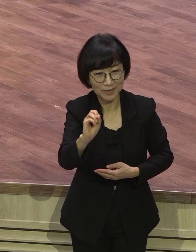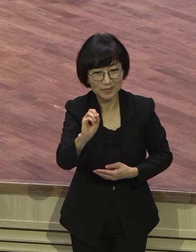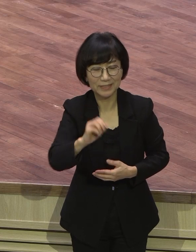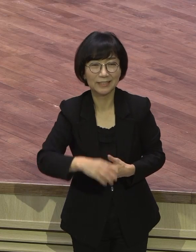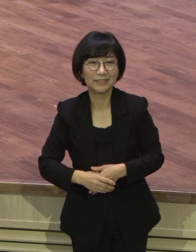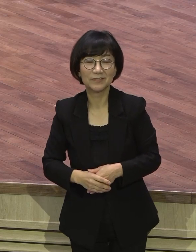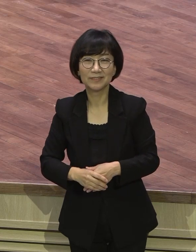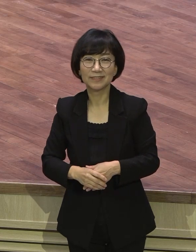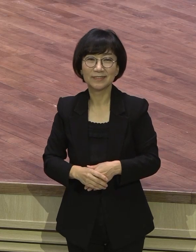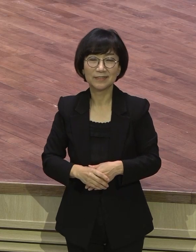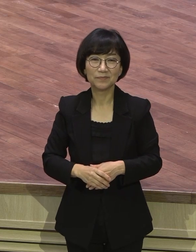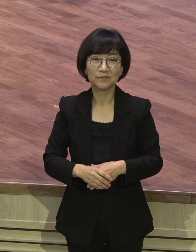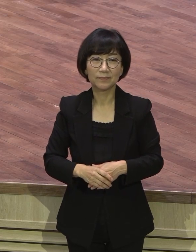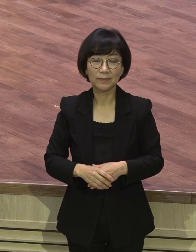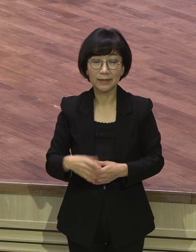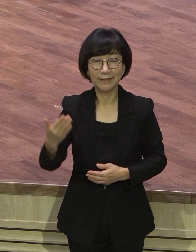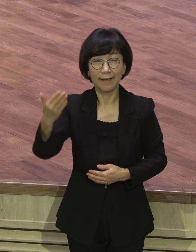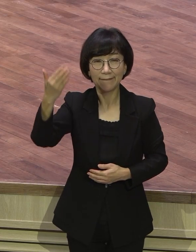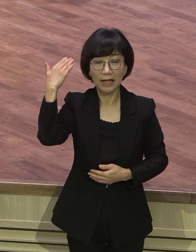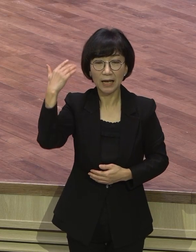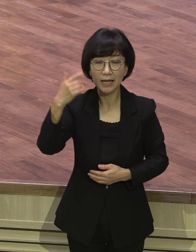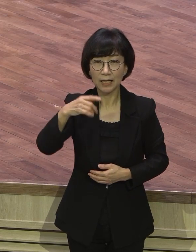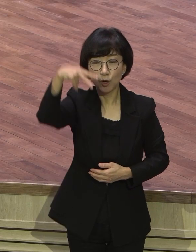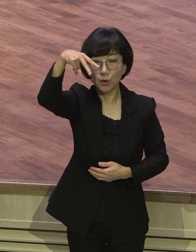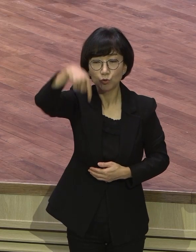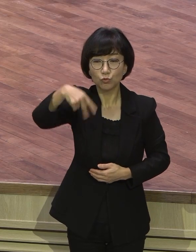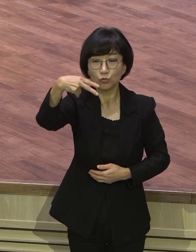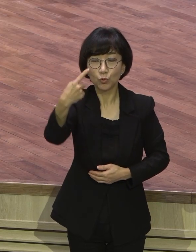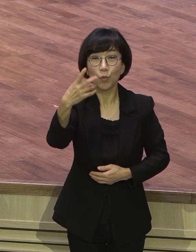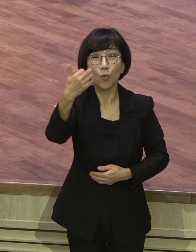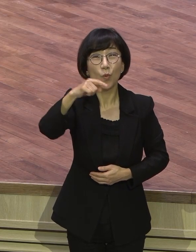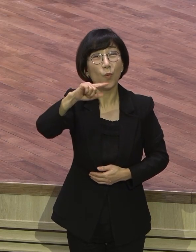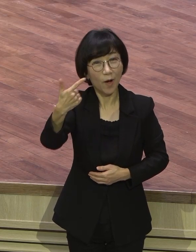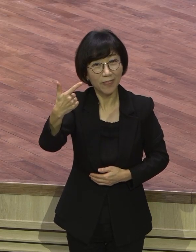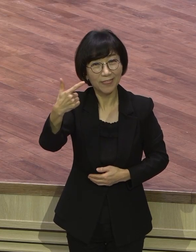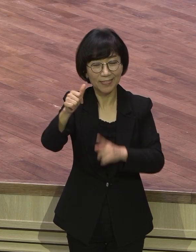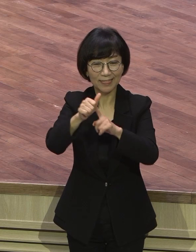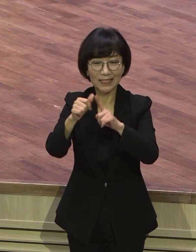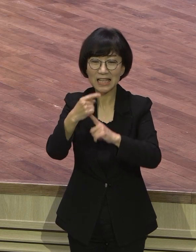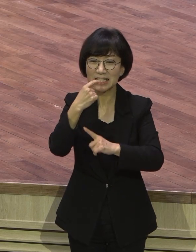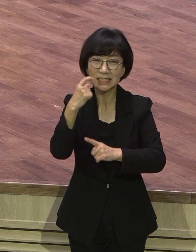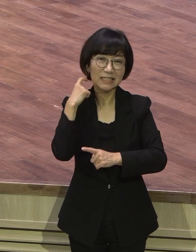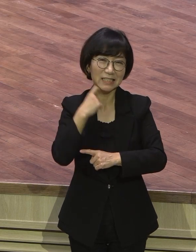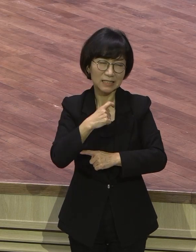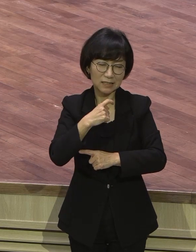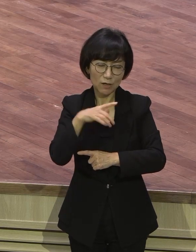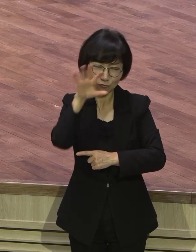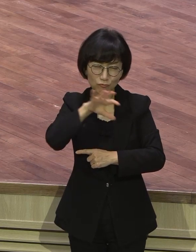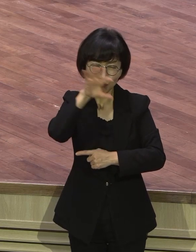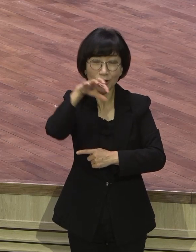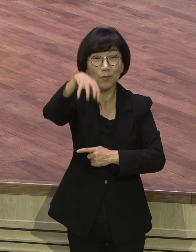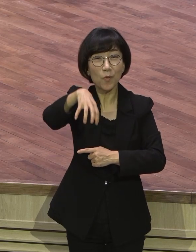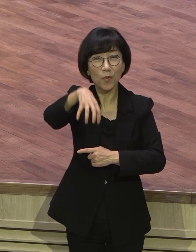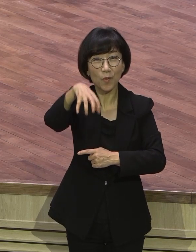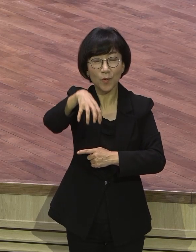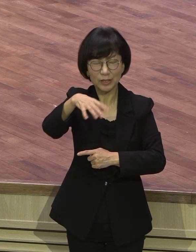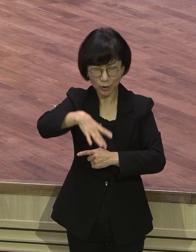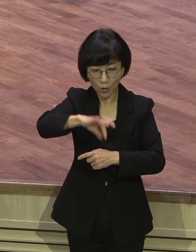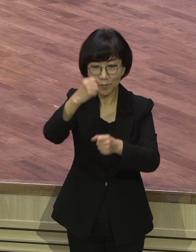초대 수도원 운동의 창시자로 불리는 성 안톤이란 사람이세요 초대 수도원